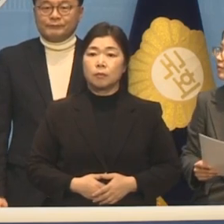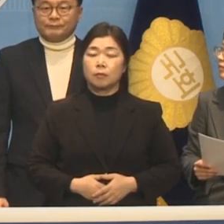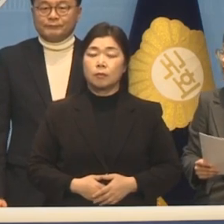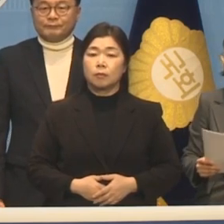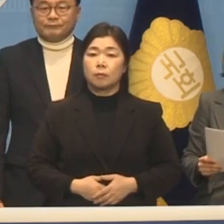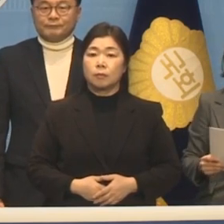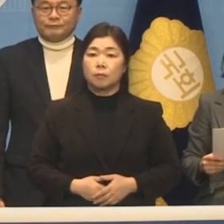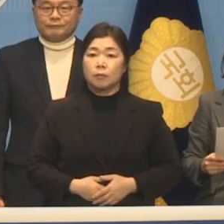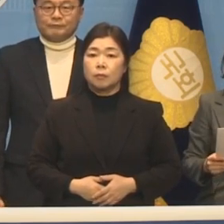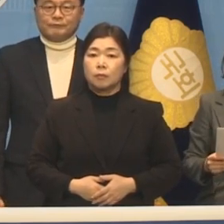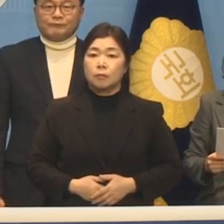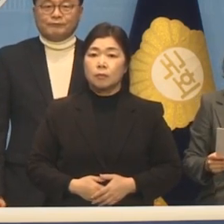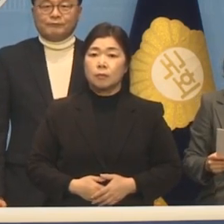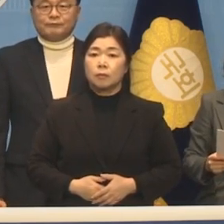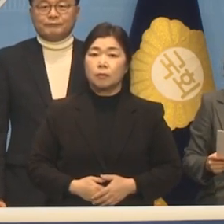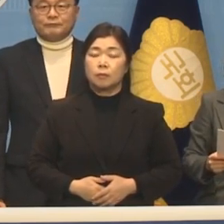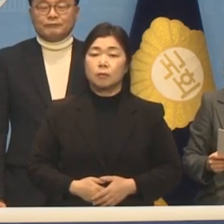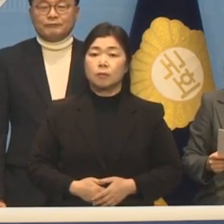네,